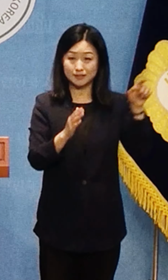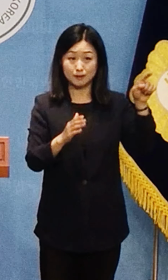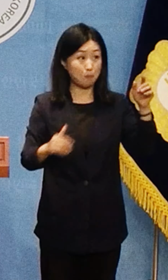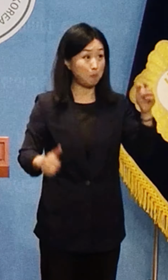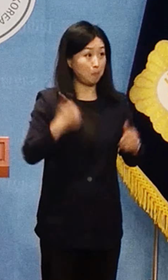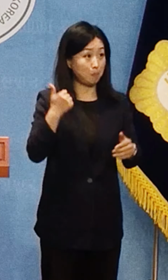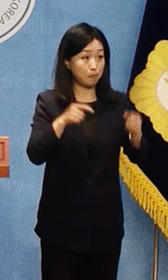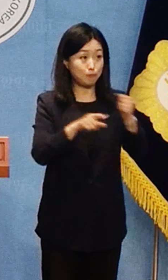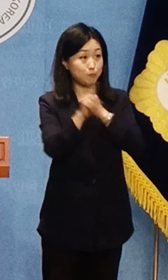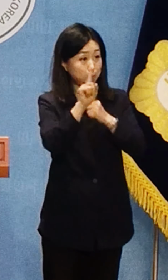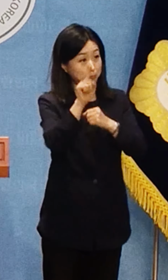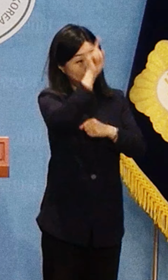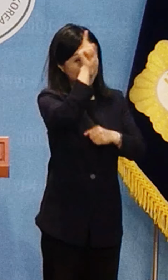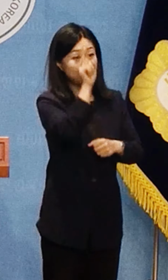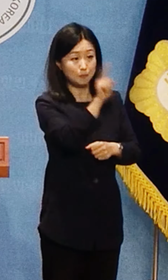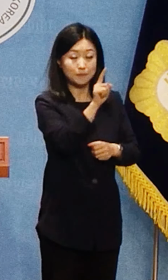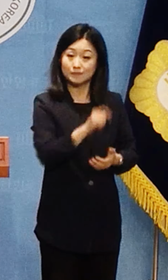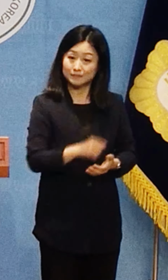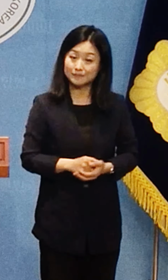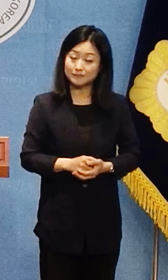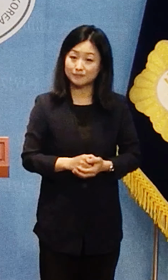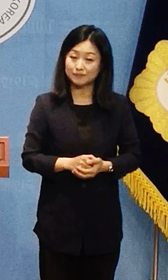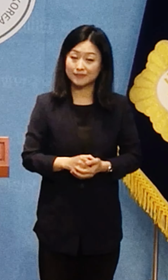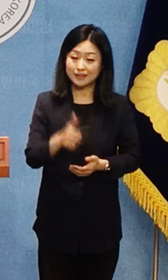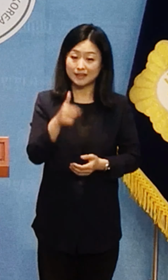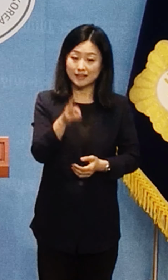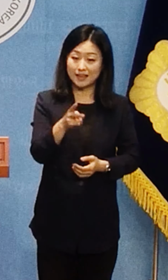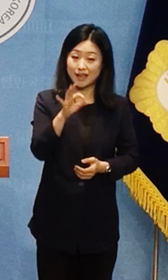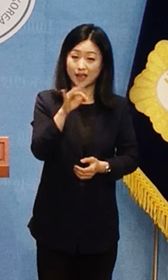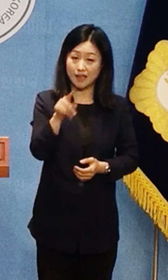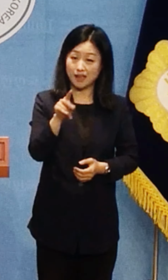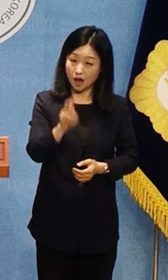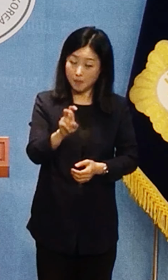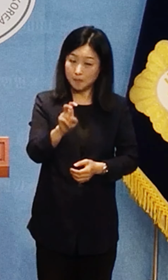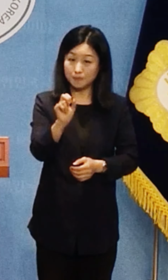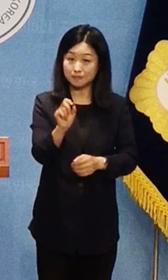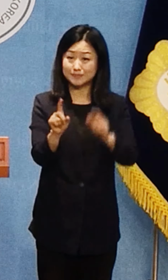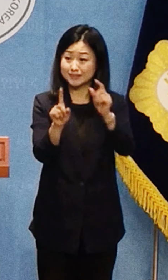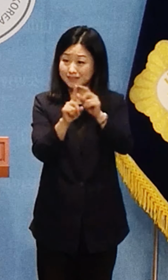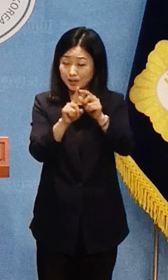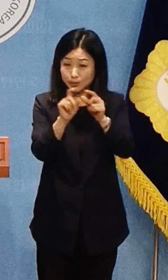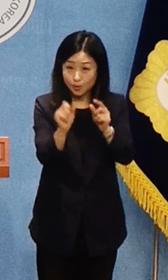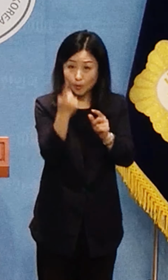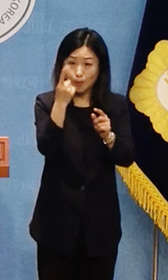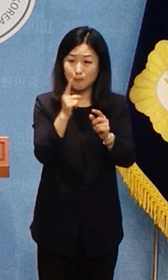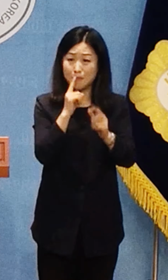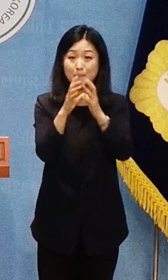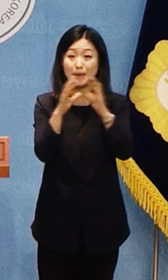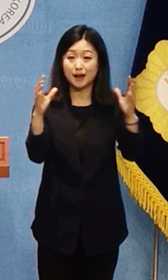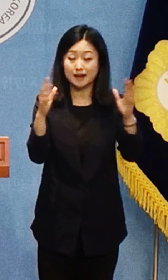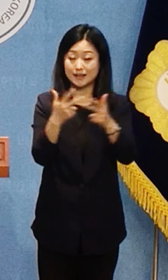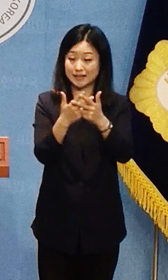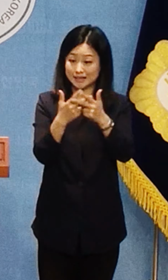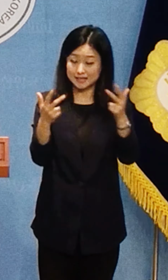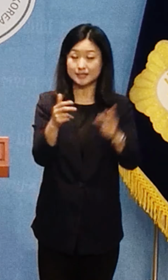이유가 있나 때 아닌 개에 정치권이 날립니다 이재명 더불어당 민주당